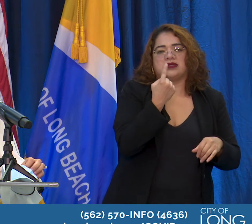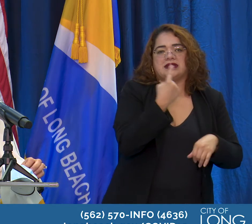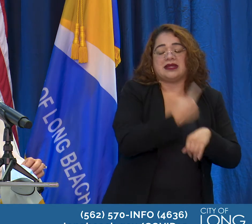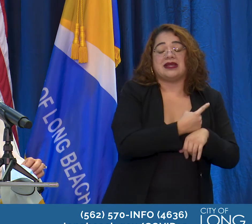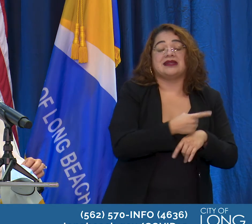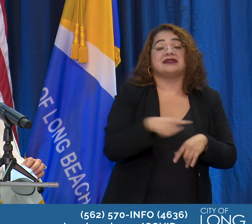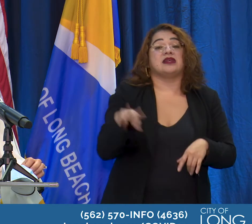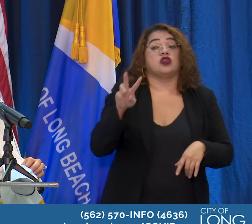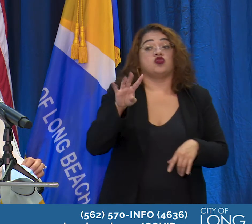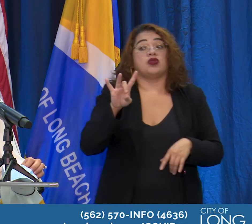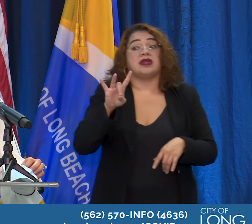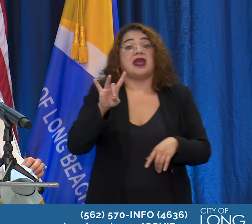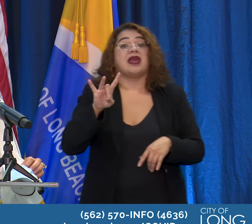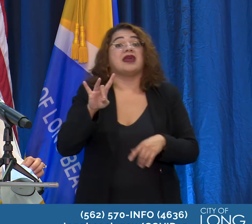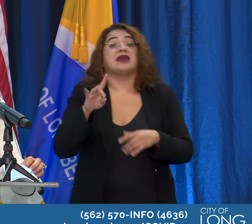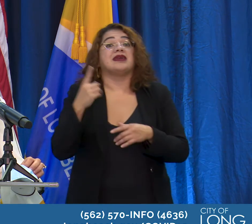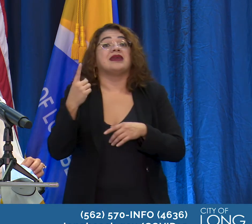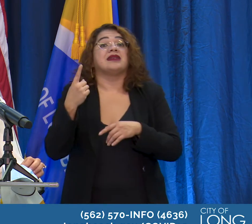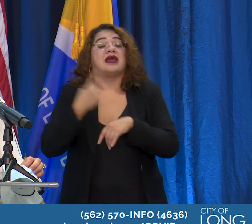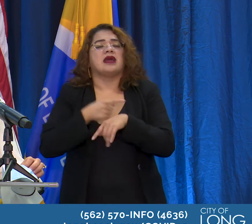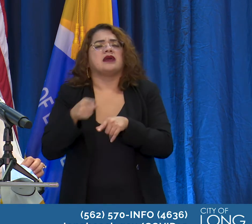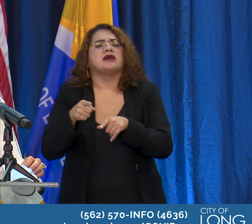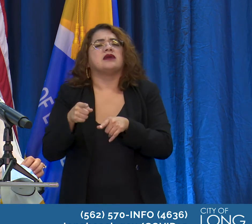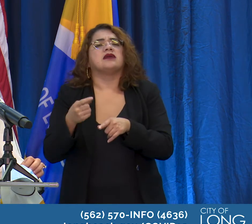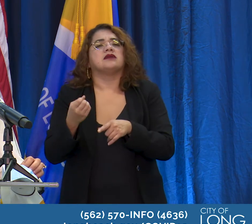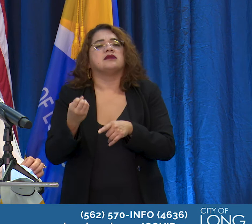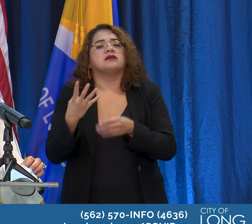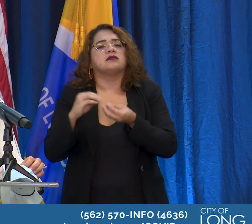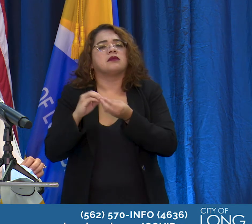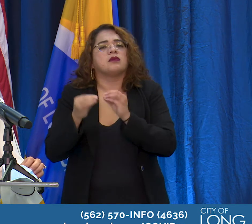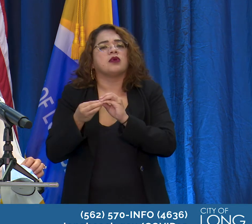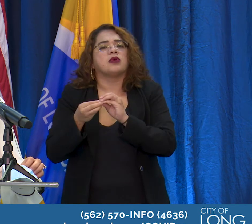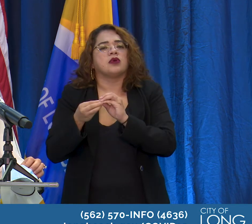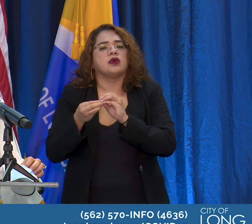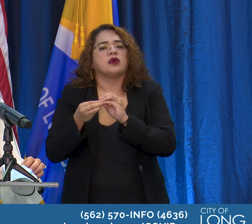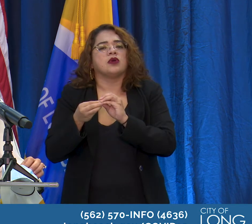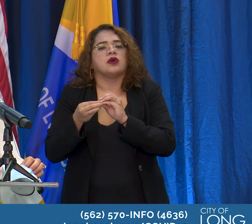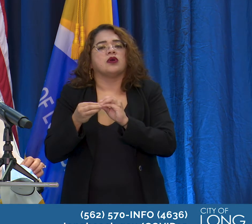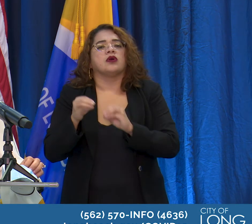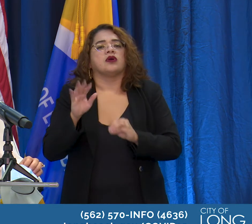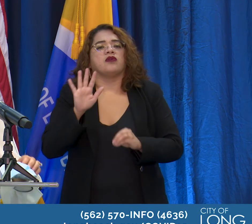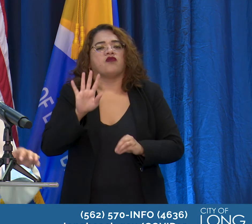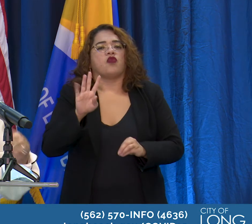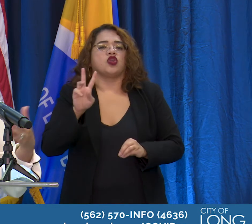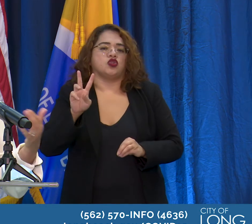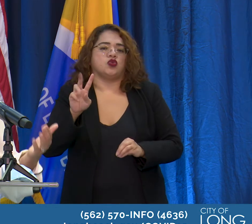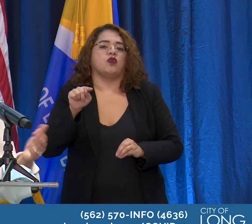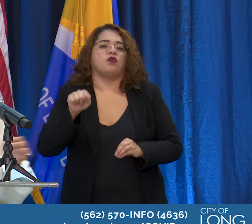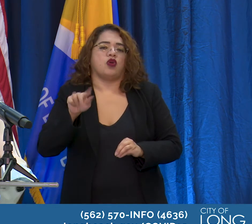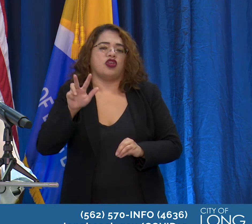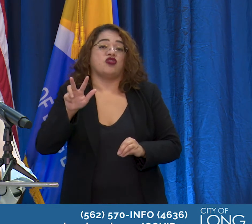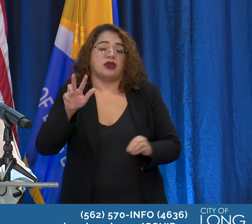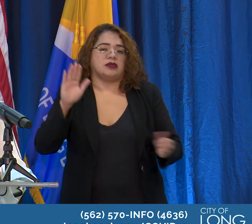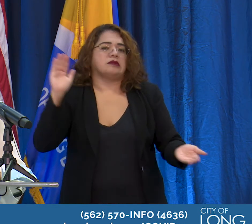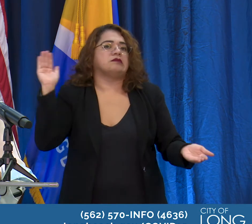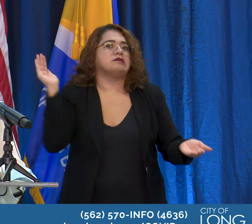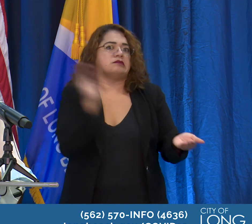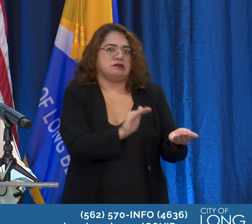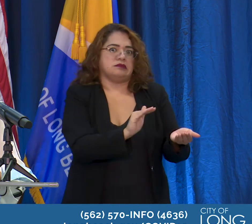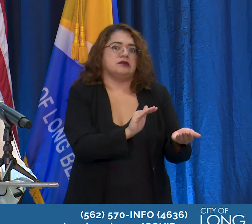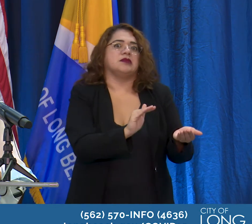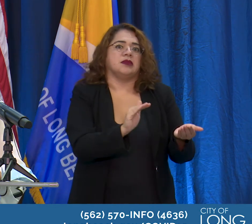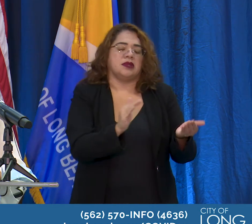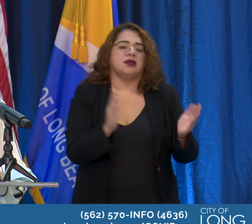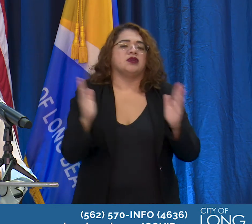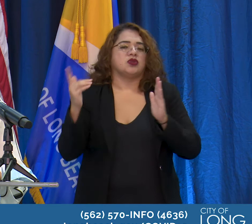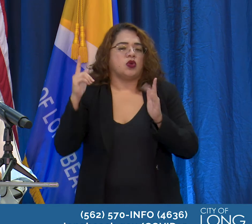de 39.8 personas hospitalizadas, comparado con los últimos 28 días que teníamos el